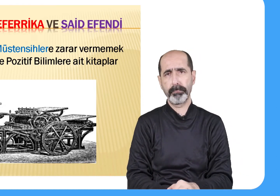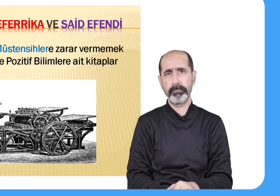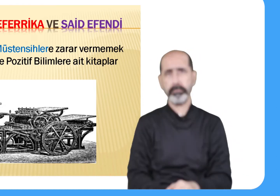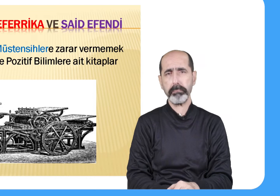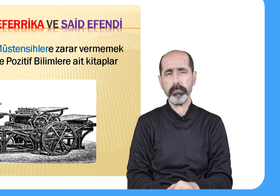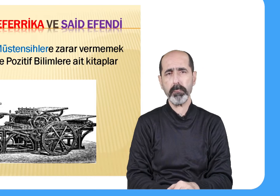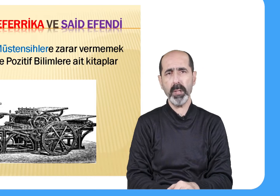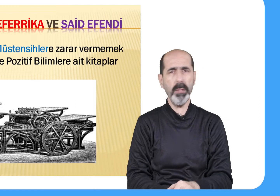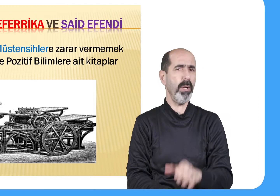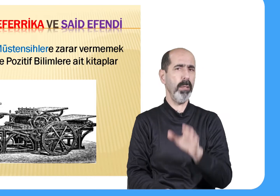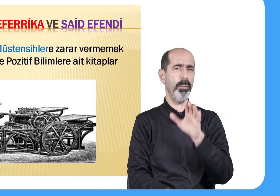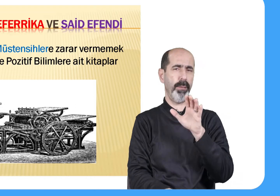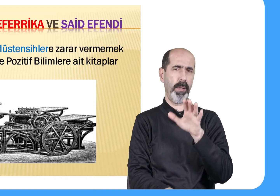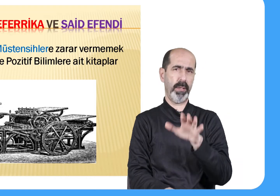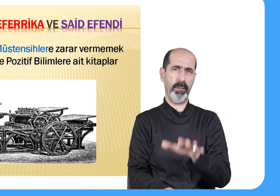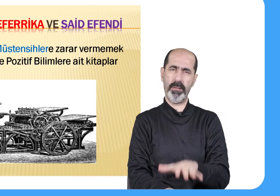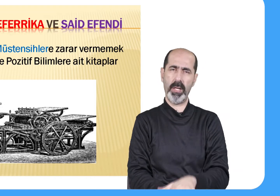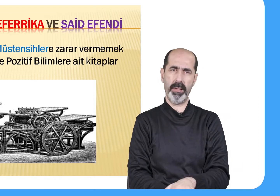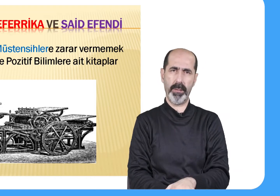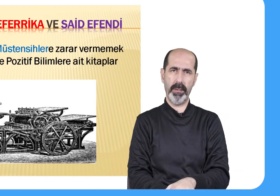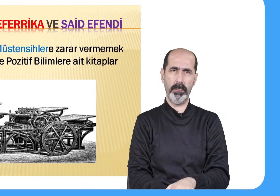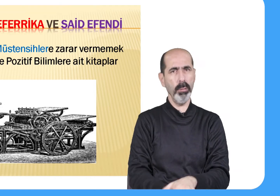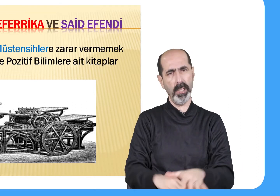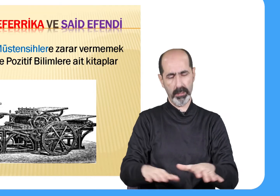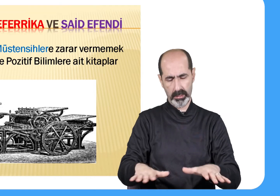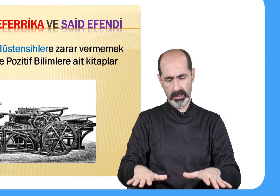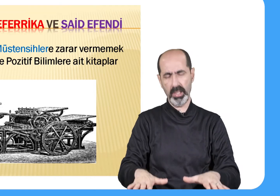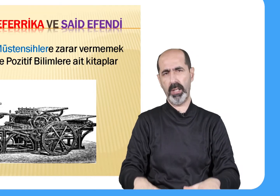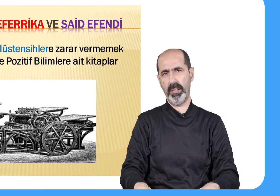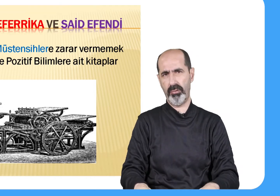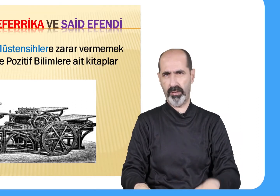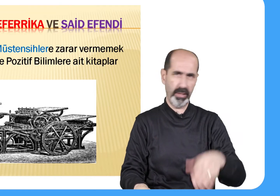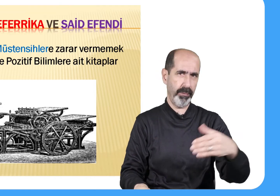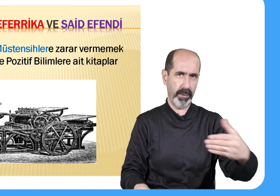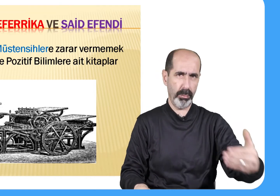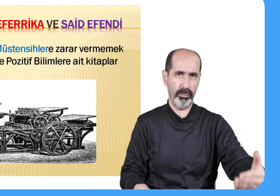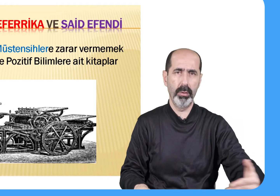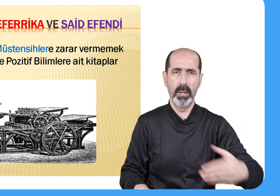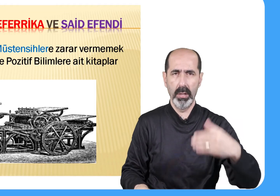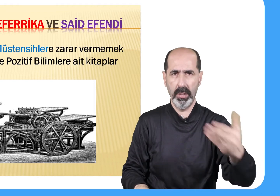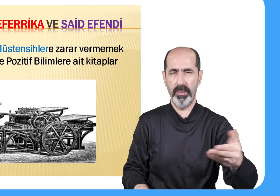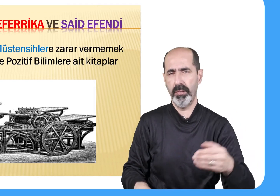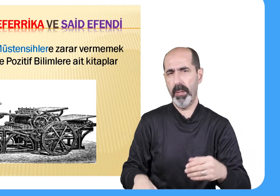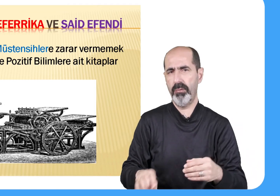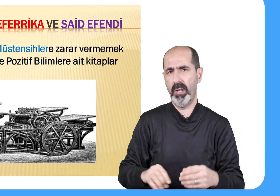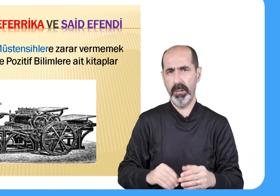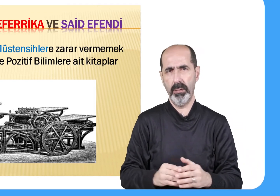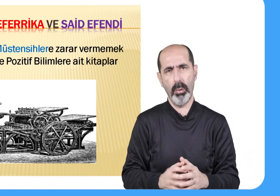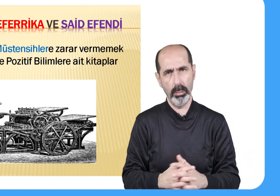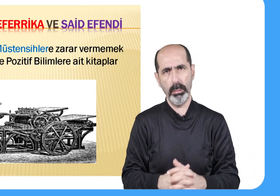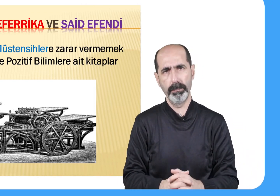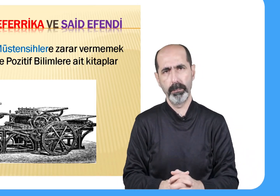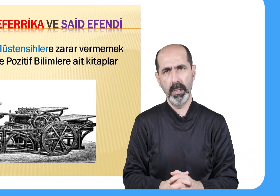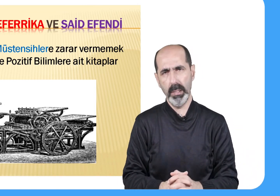adına bu İbrahim Müteferrika ve saat Efendim bunları iki arkadaş saitefendi hoş yirmisekiz Mehmet